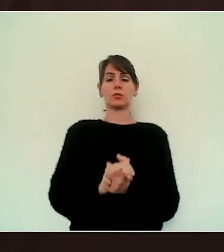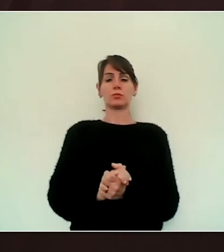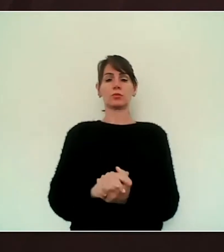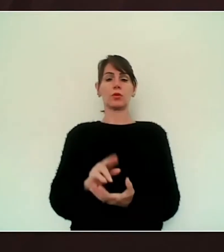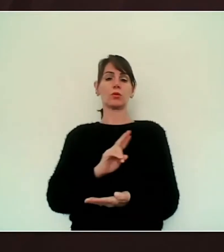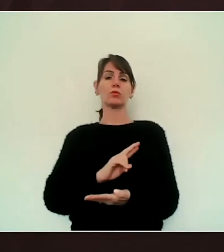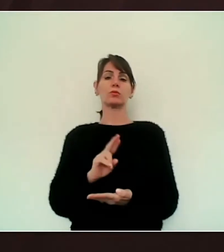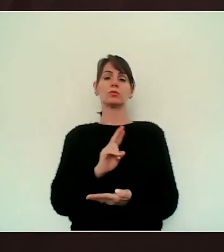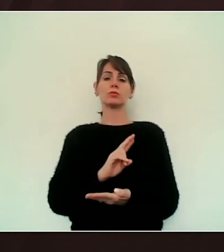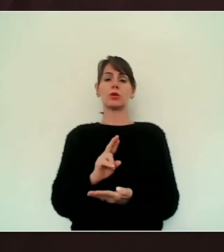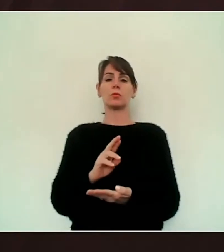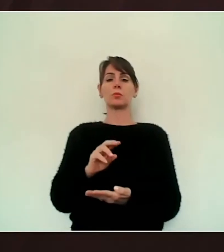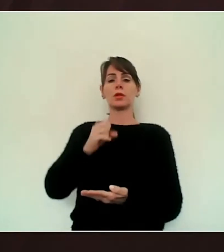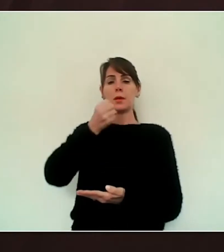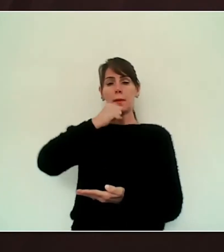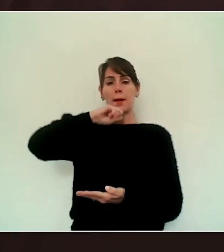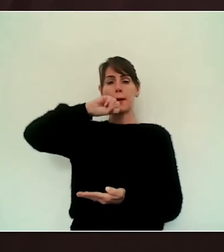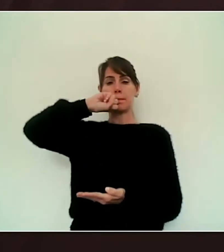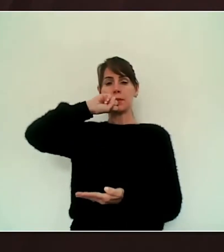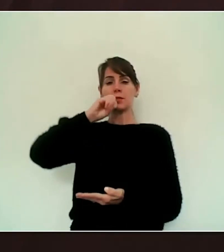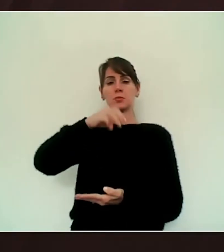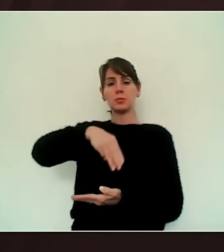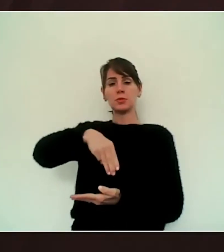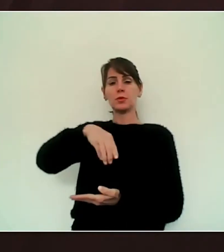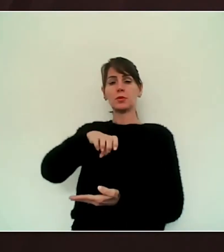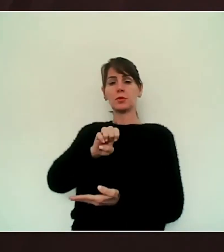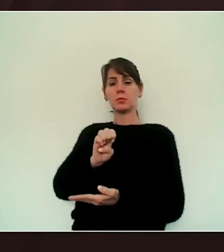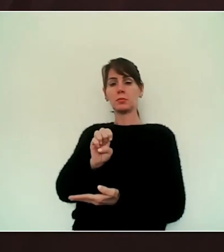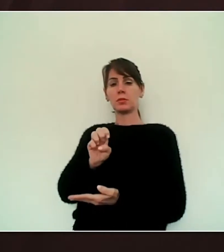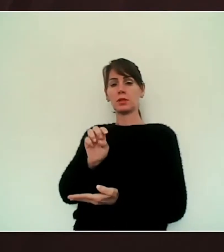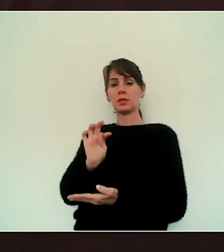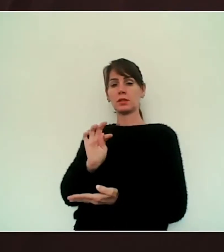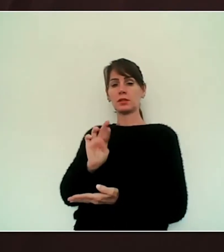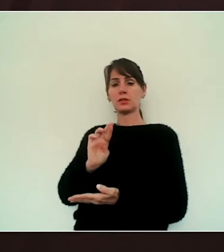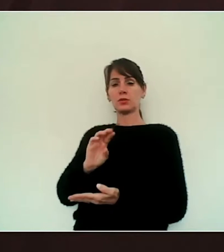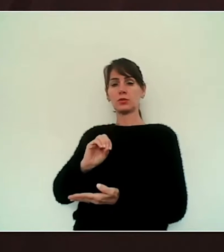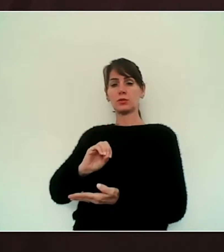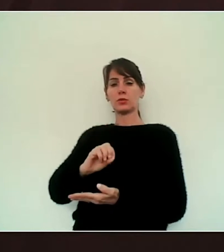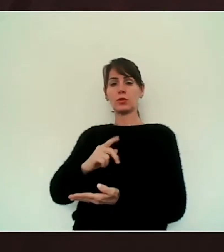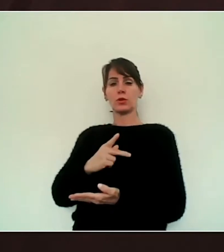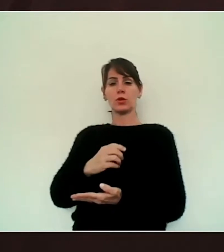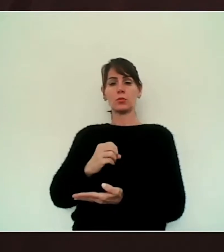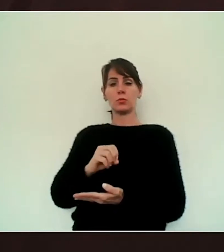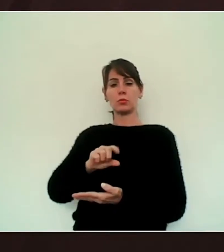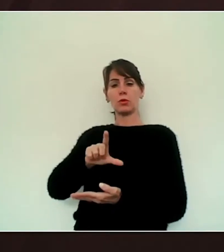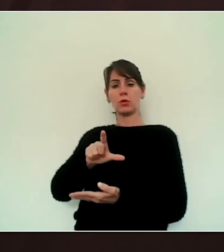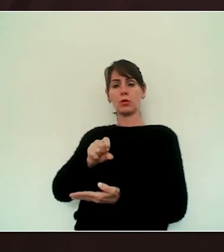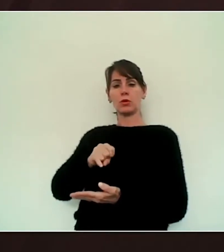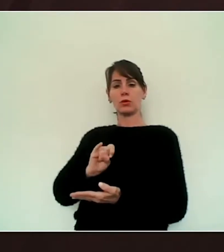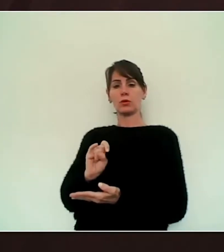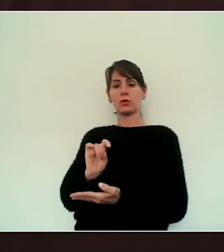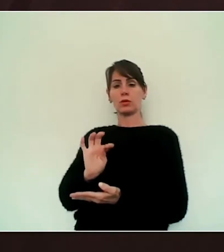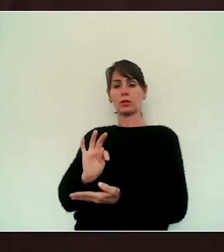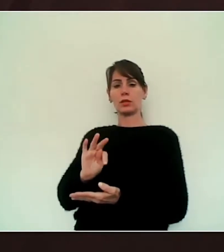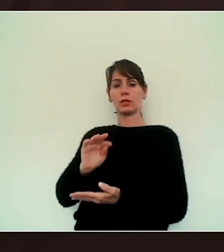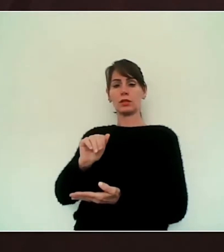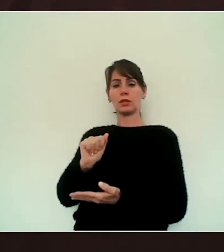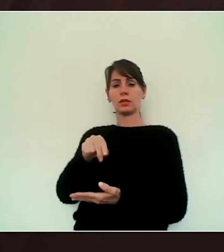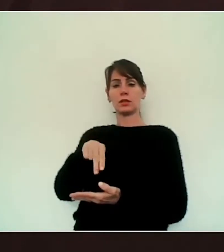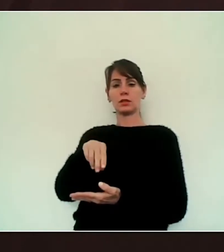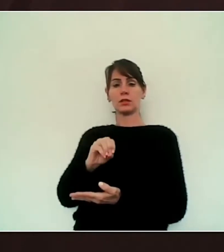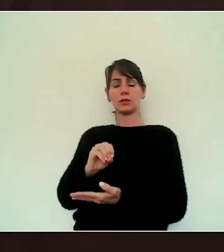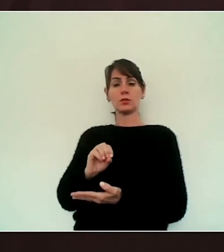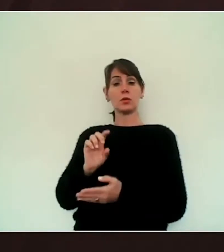metropolitano. Só que era só para funcionar na assembleia, mas ele gostou tanto do título que carregou para sempre.